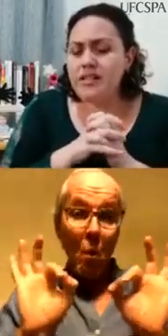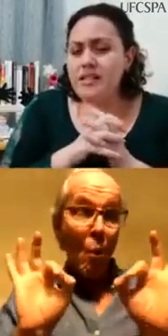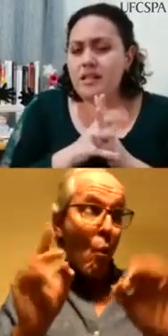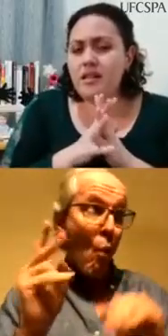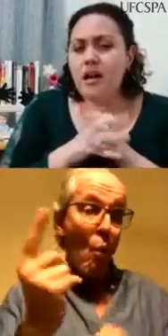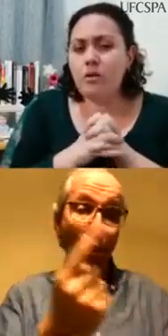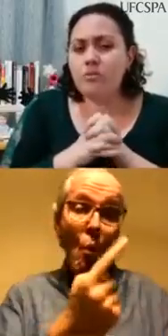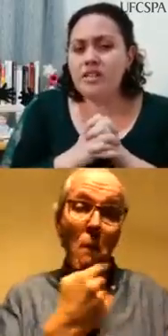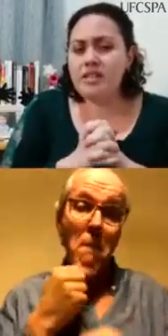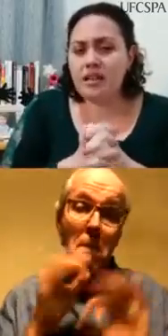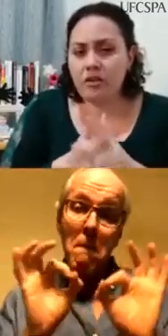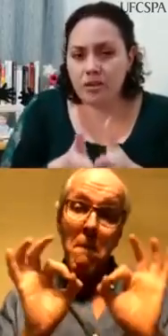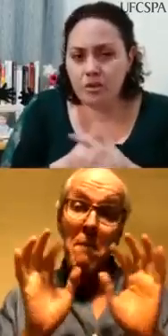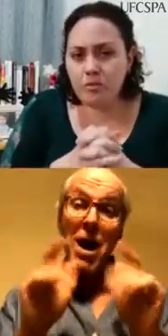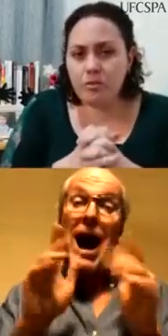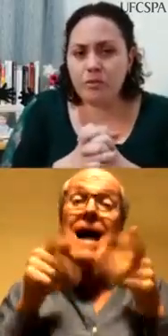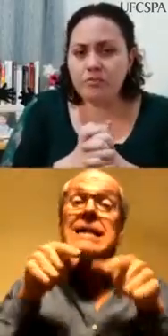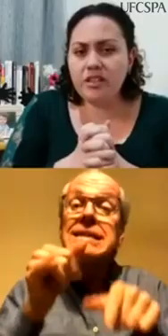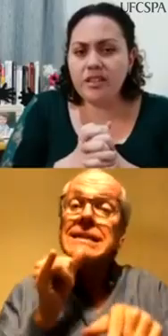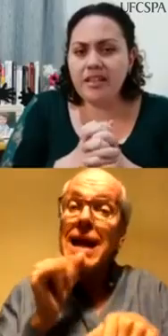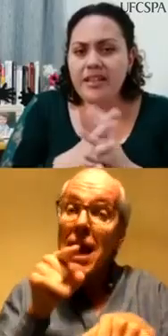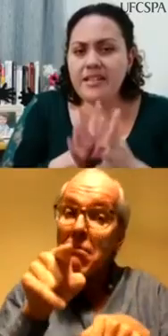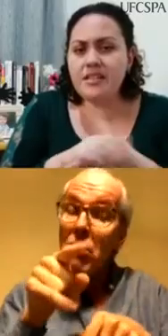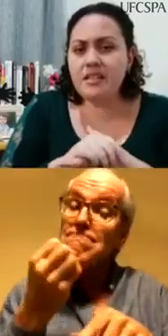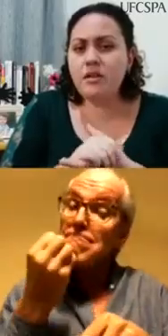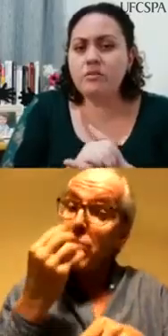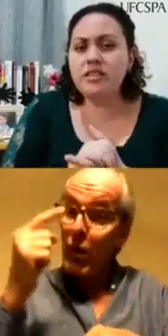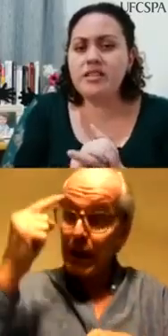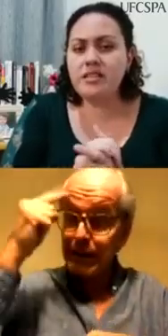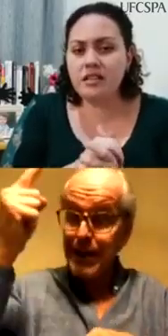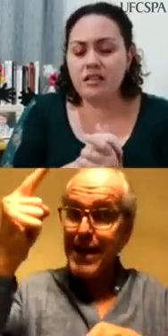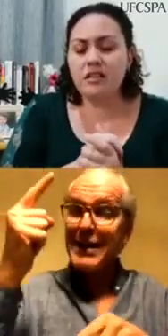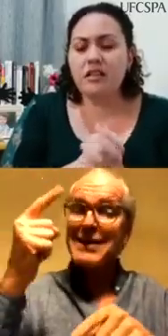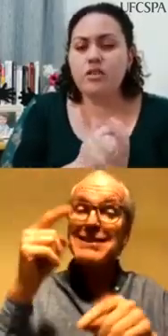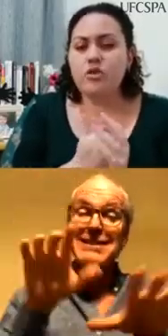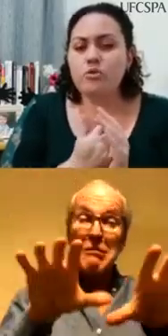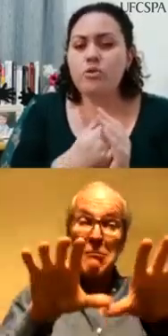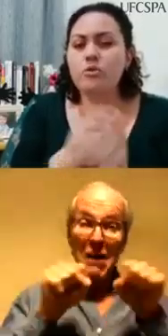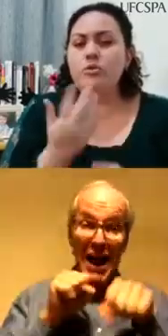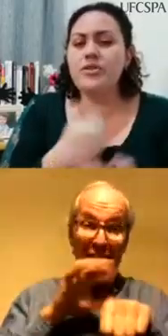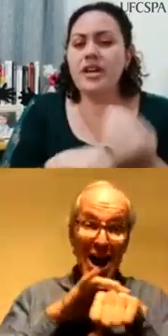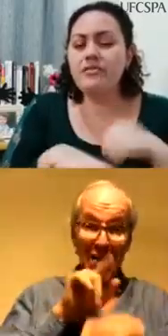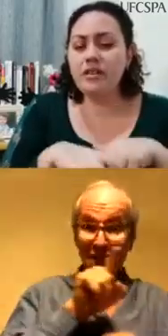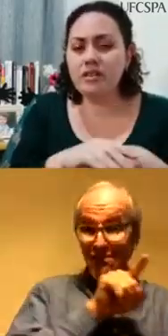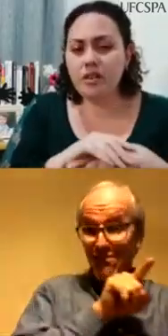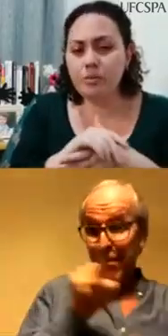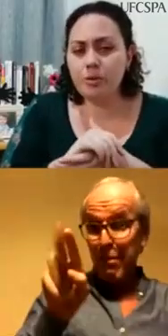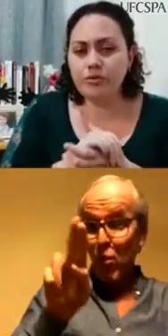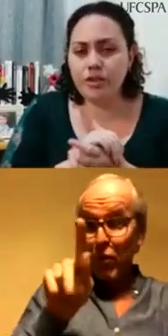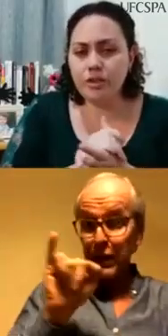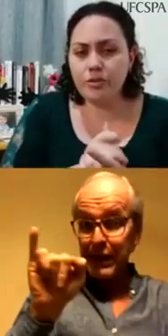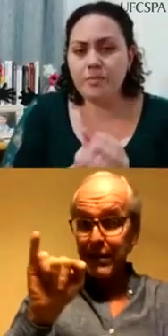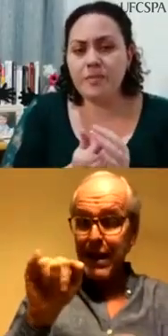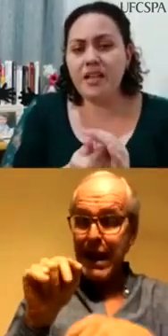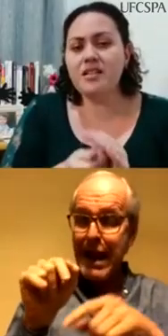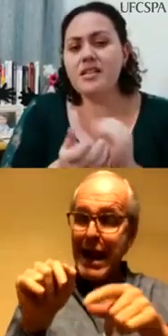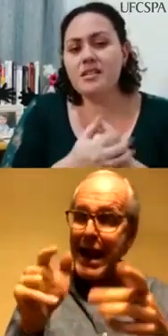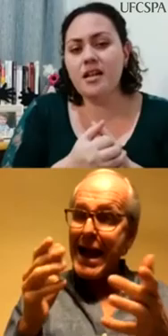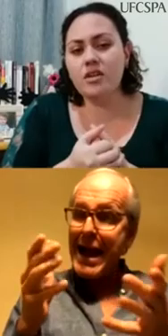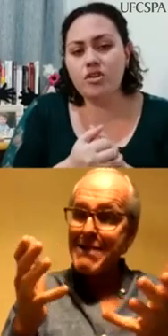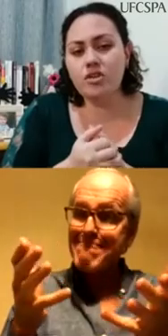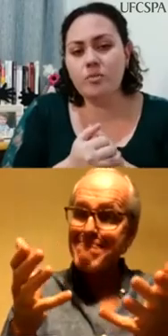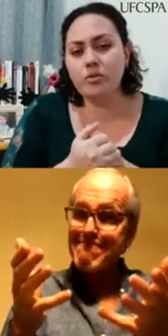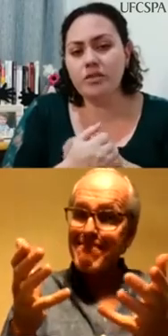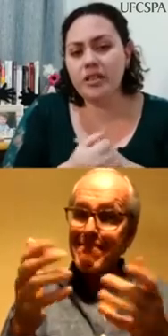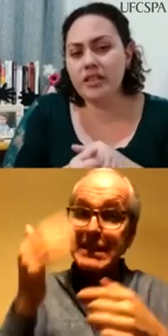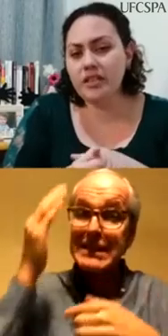Olha, se acontecer, agora a última pergunta ali, né? Se acontecer de um surdo ser infectado pelo vírus e ter a